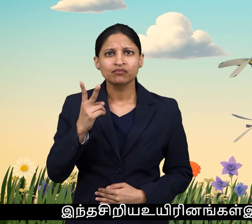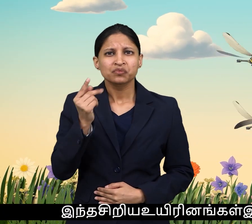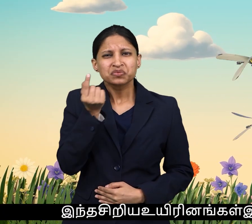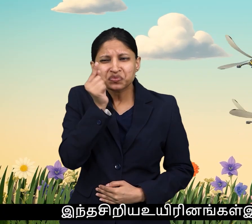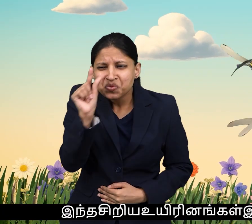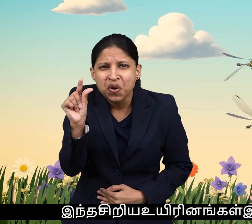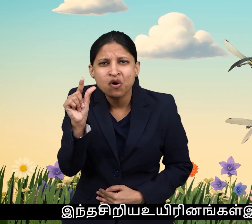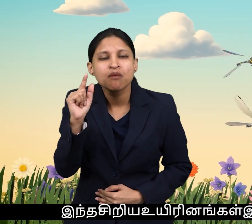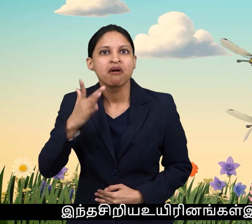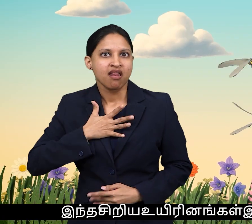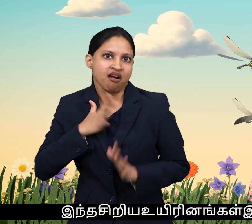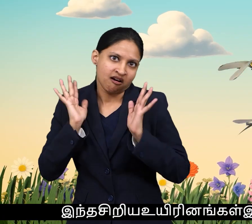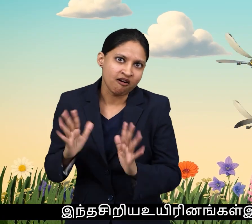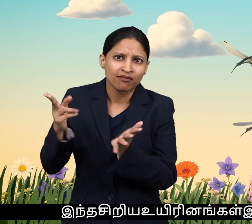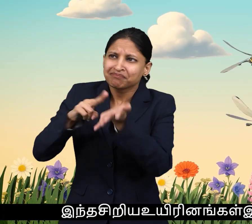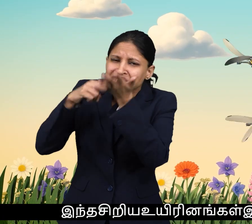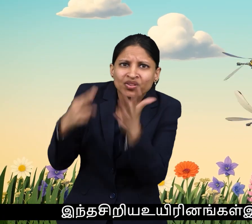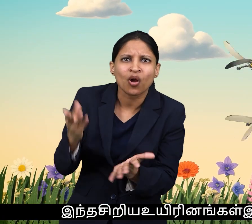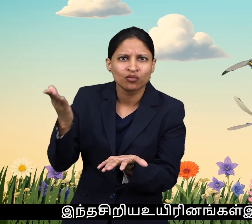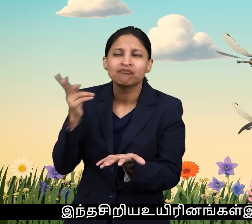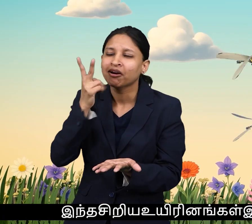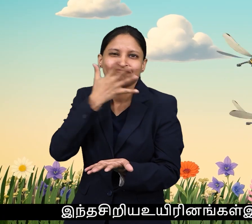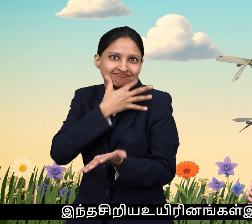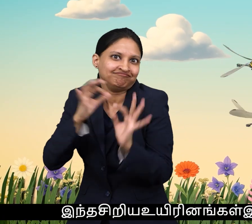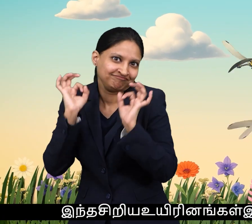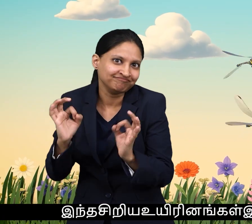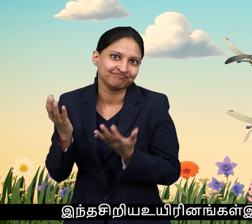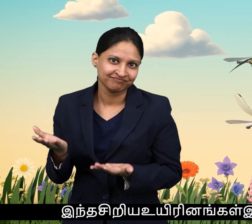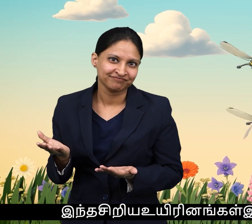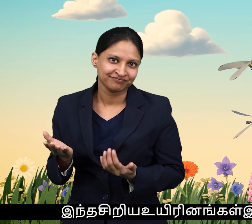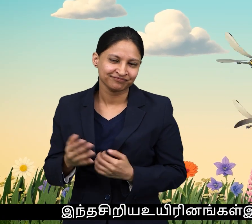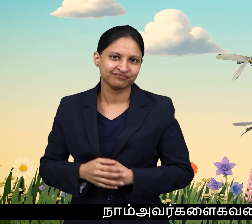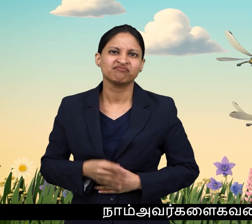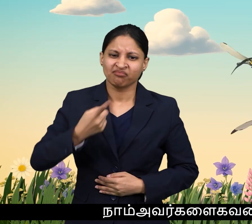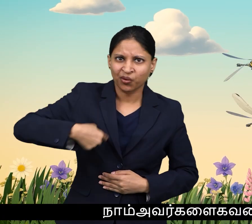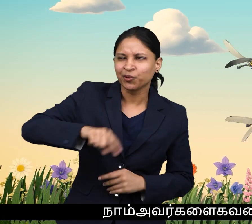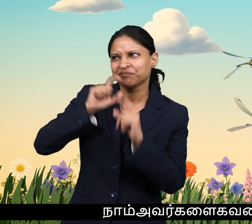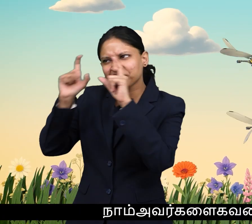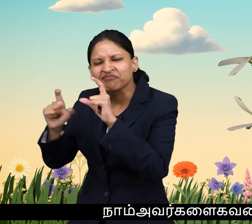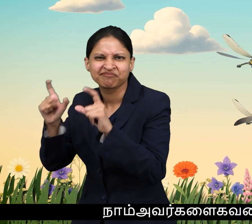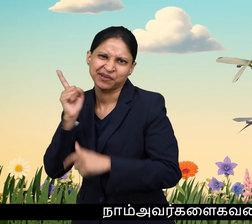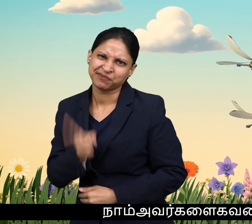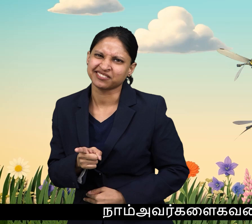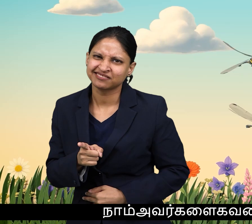இந்த சிறிய உயிரினங்கள் இயற்கையை அழகாக்கின்றன. நாம் அவைகளை கவனித்துக் கொள்ள